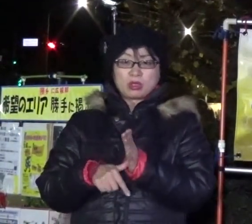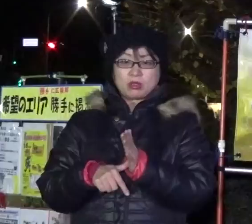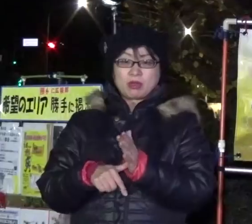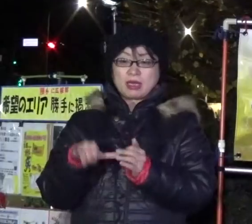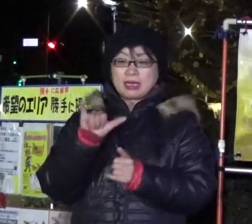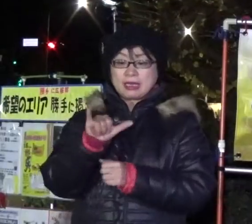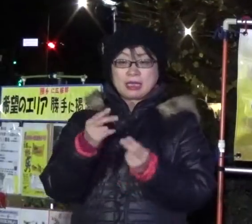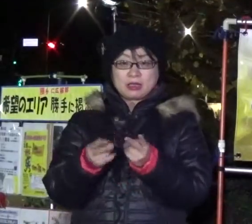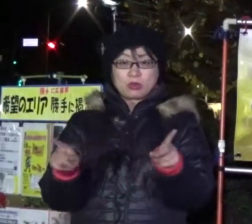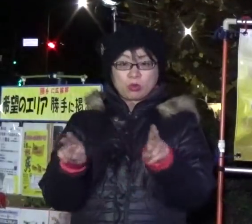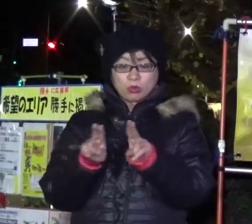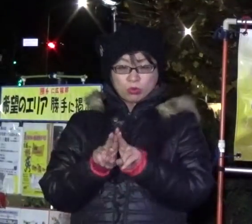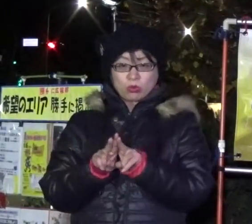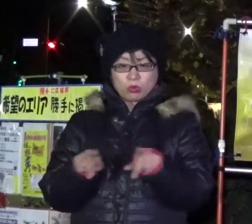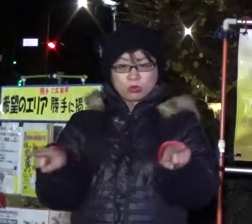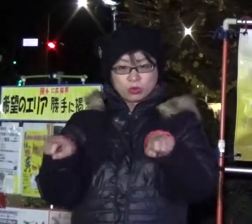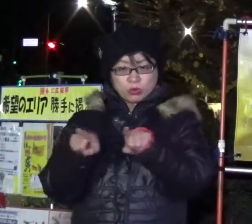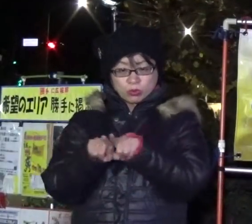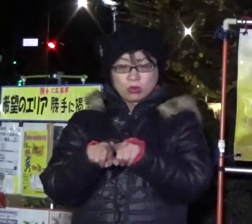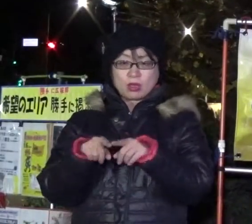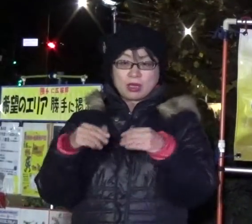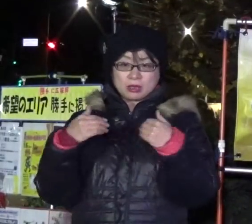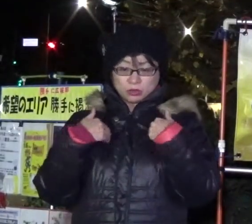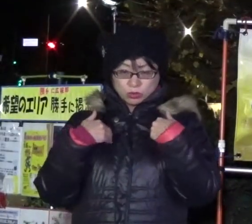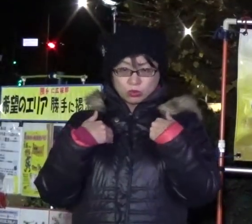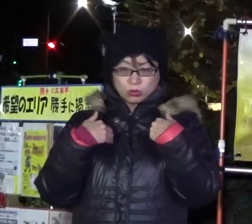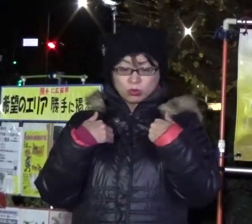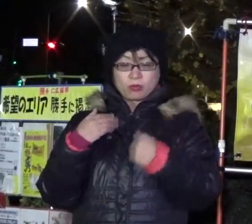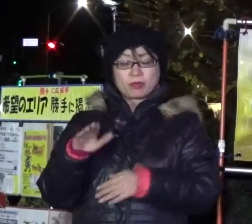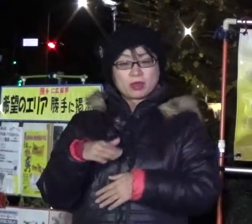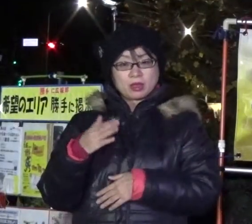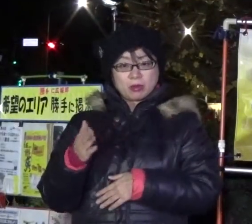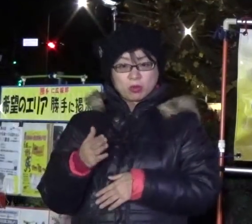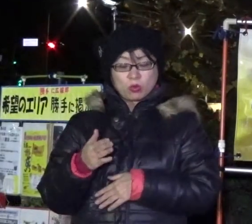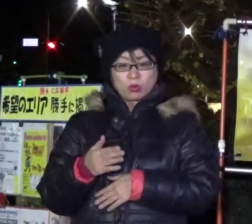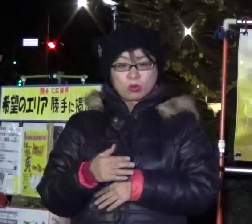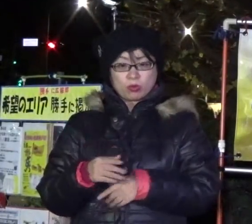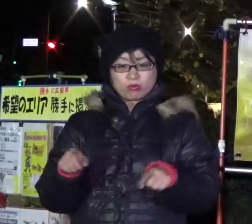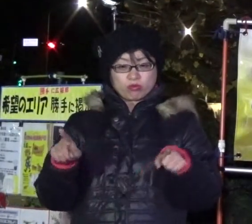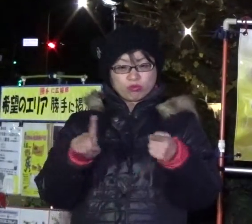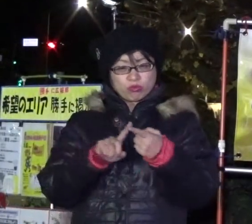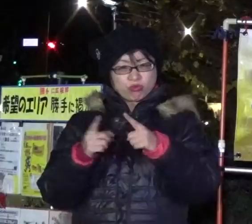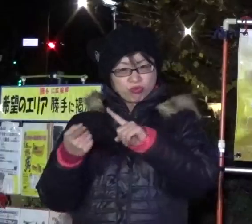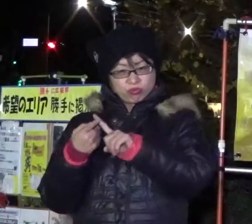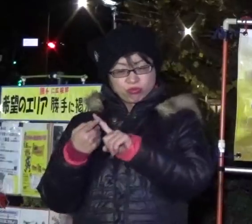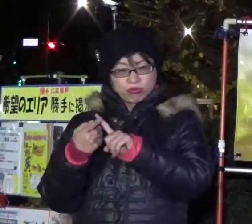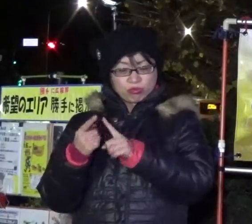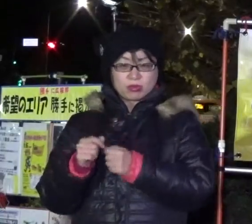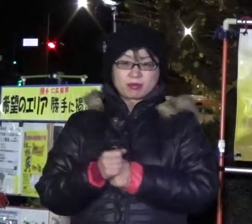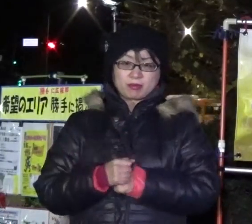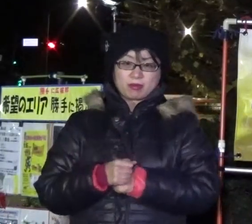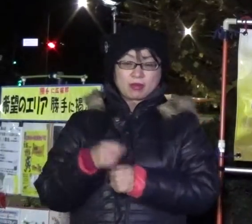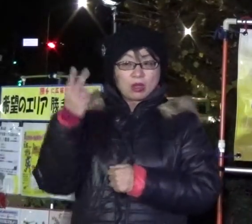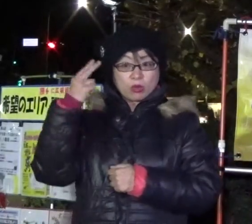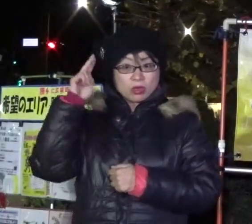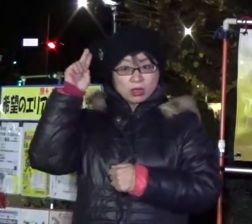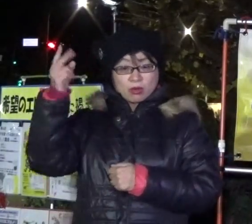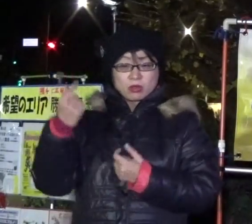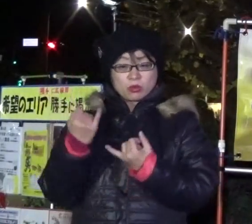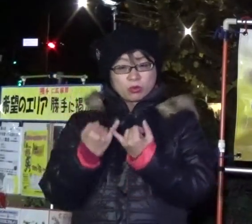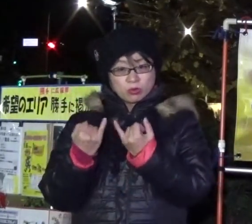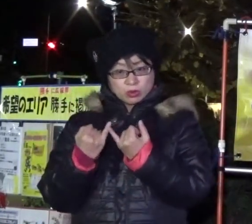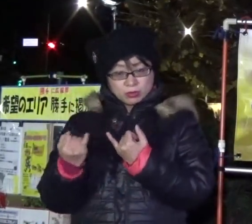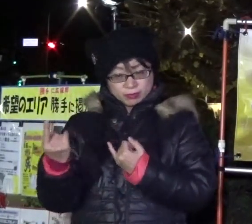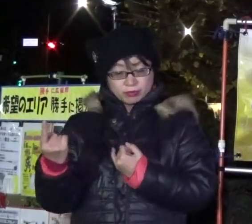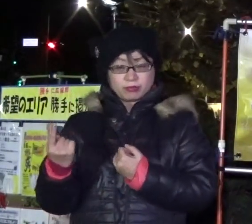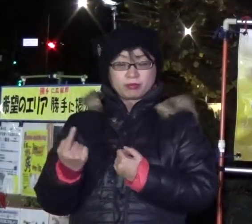してしまったりとか相乗りしてしまったりとかありますよね。理由は私の考えるところでは、沖縄のように、沖縄です